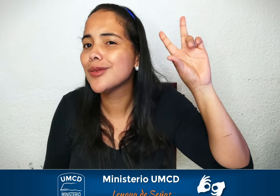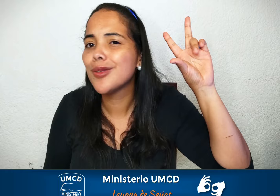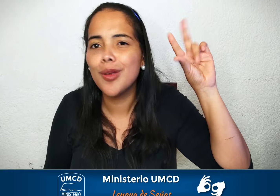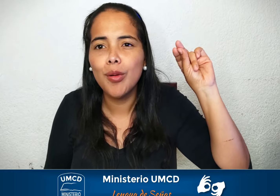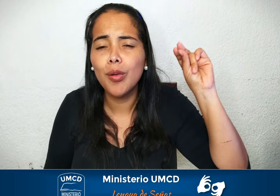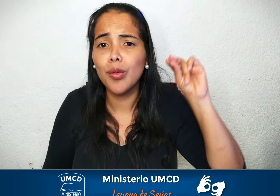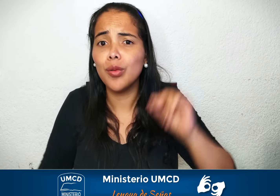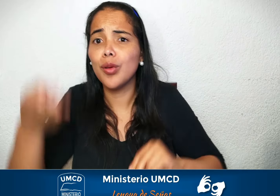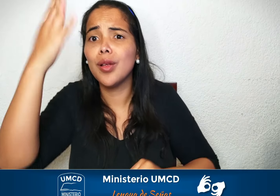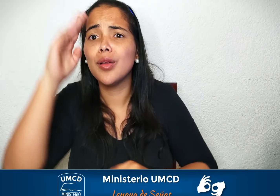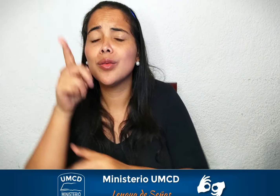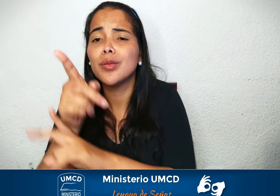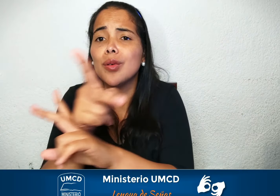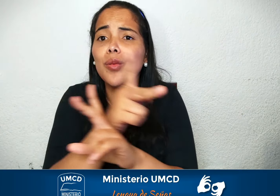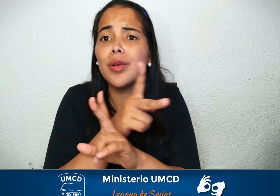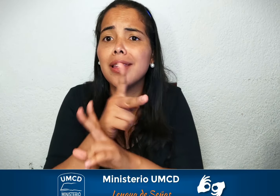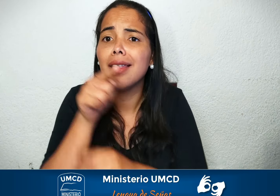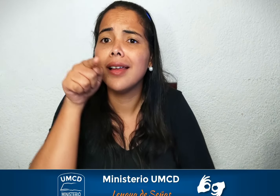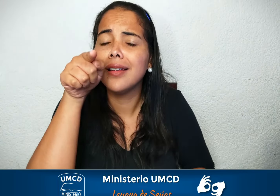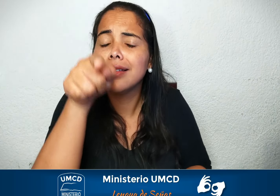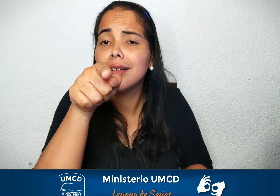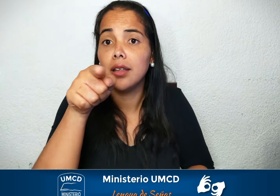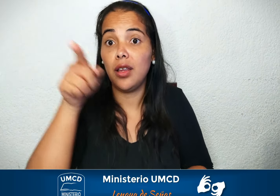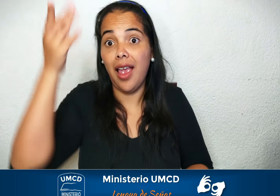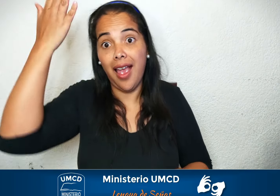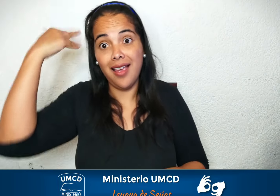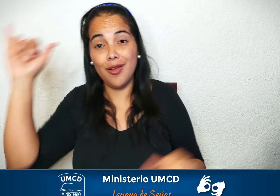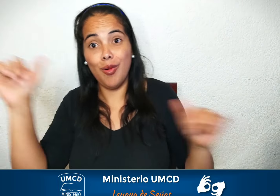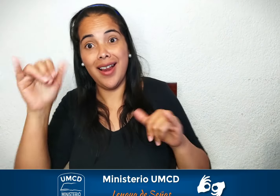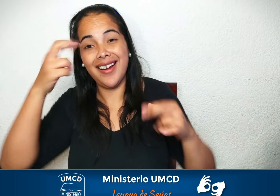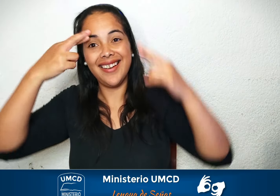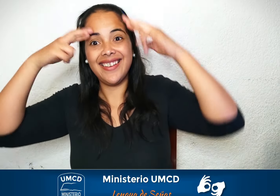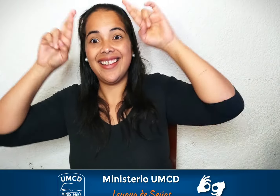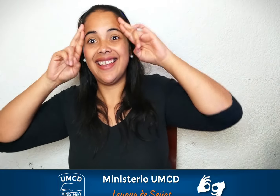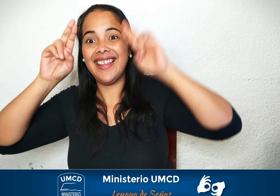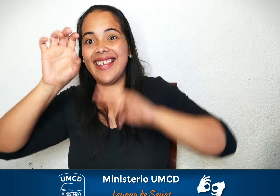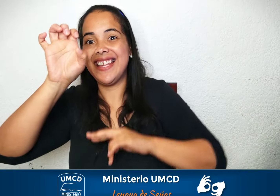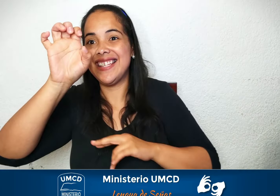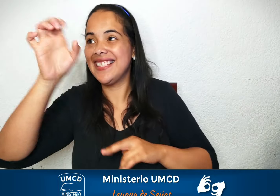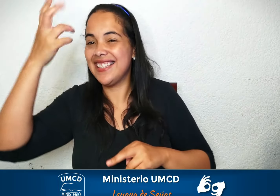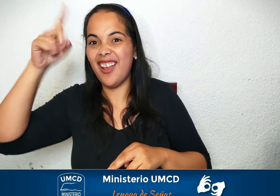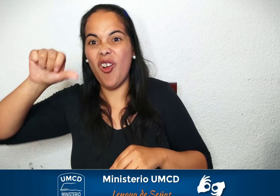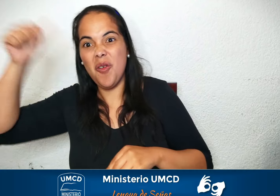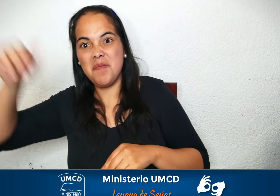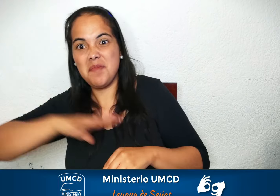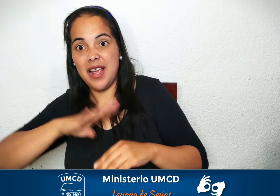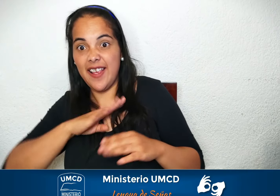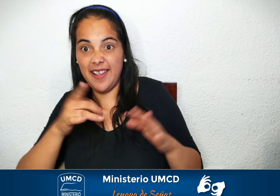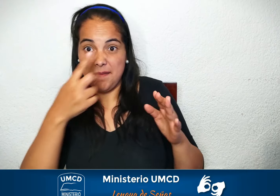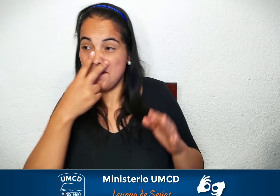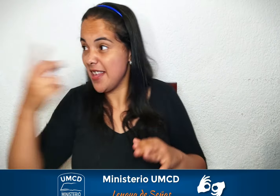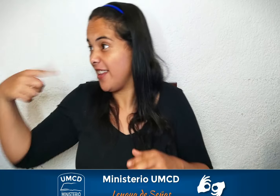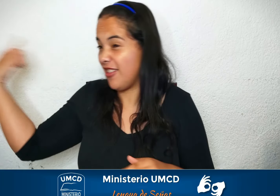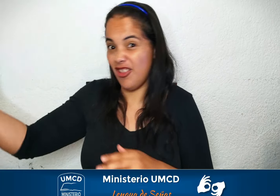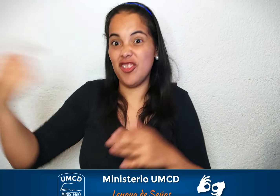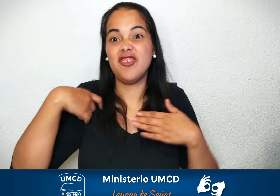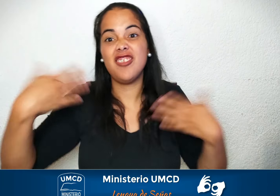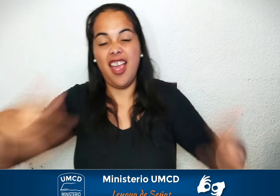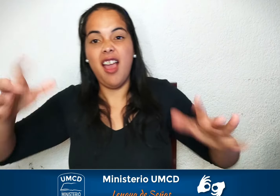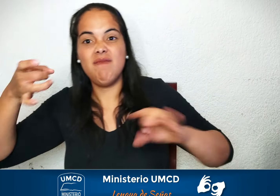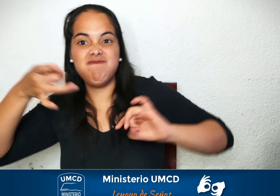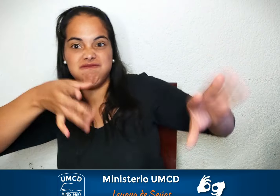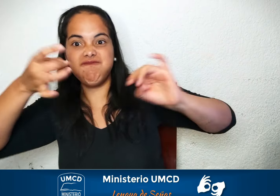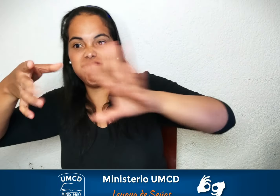manera. Y aunque el rey asirio Senaquerib le estaba diciendo a Ezequías que viera el ejemplo de todos los demás para